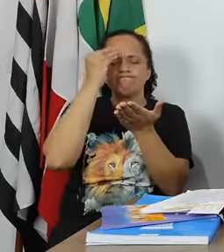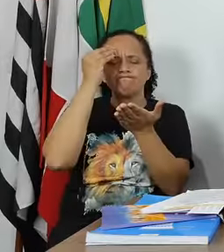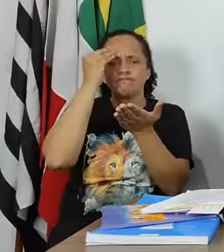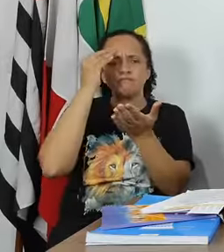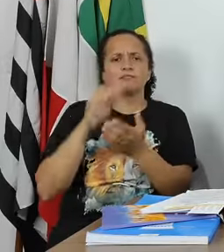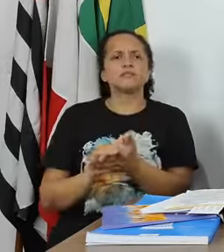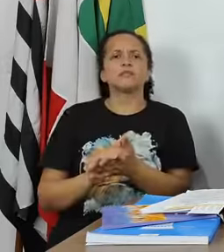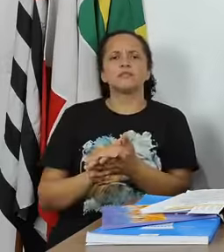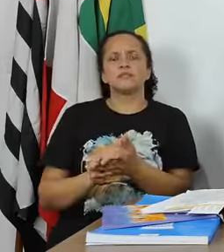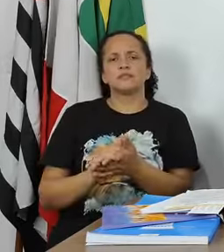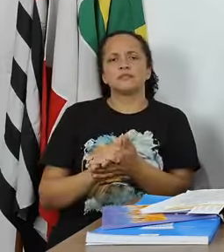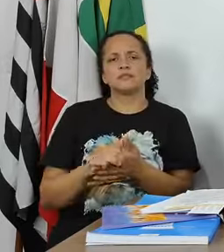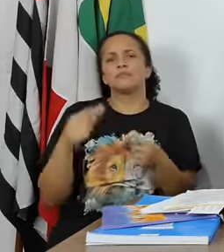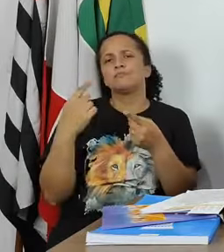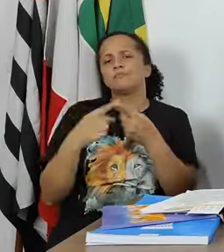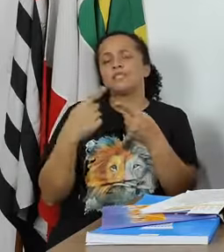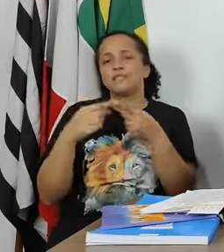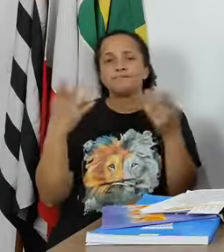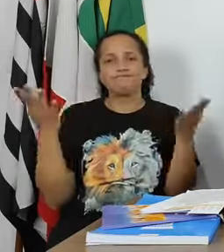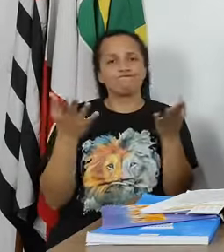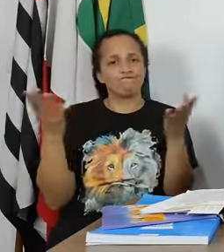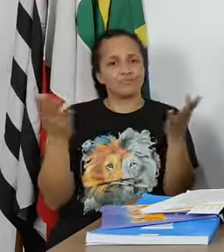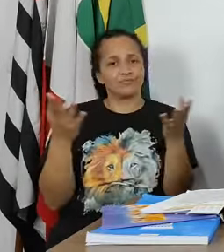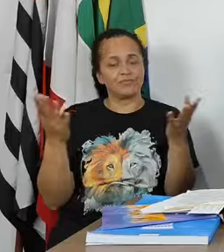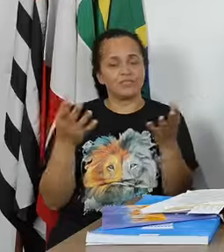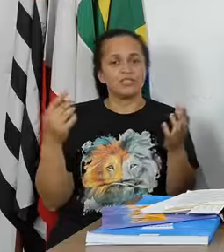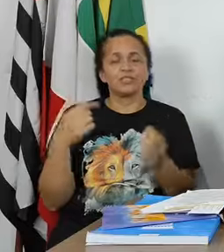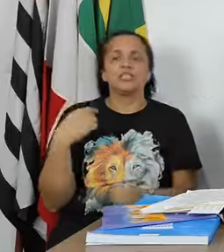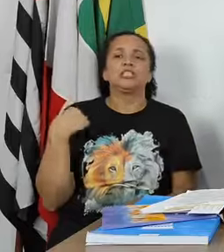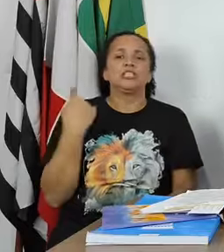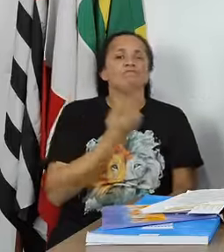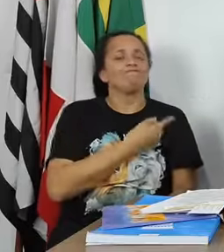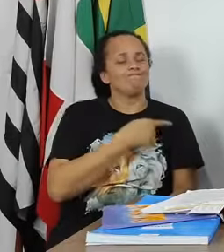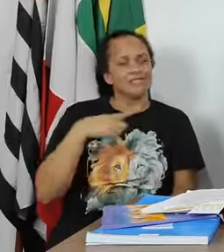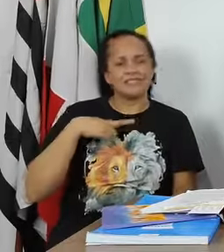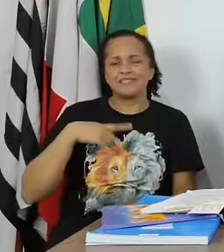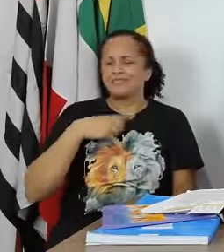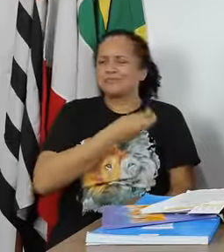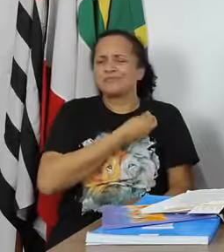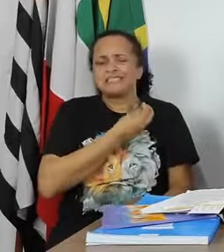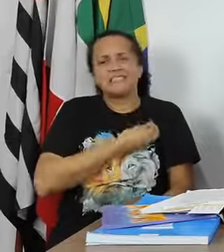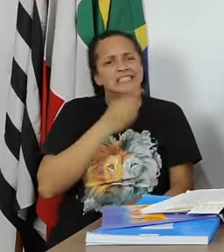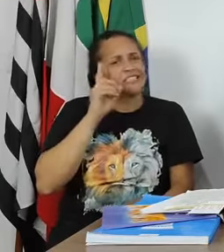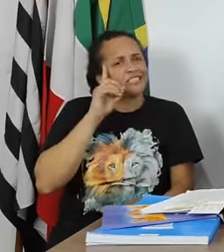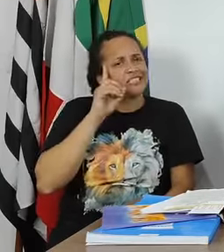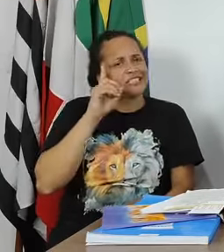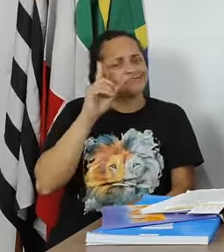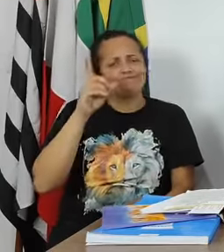nós temos vivido momentos difíceis, dias difíceis, complicados, né?